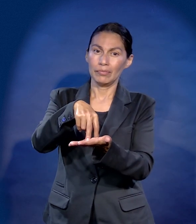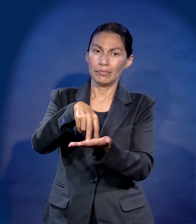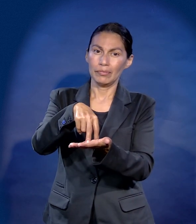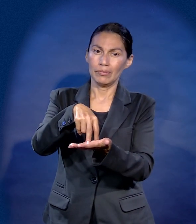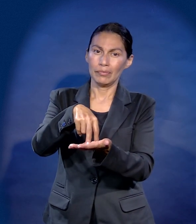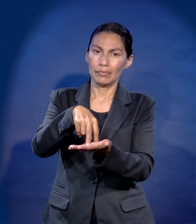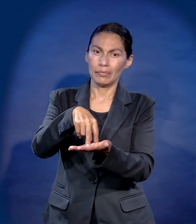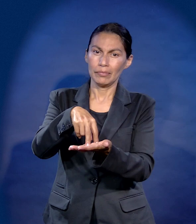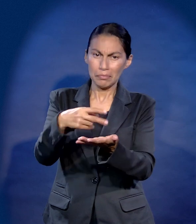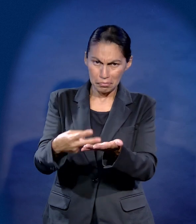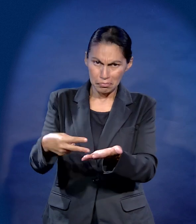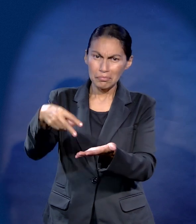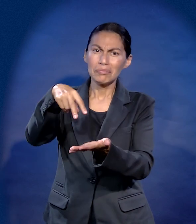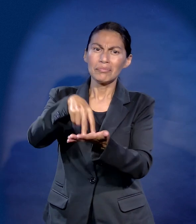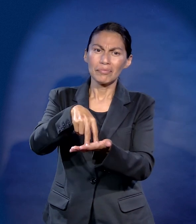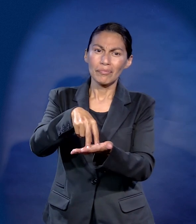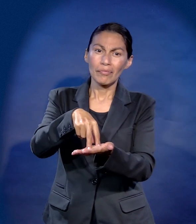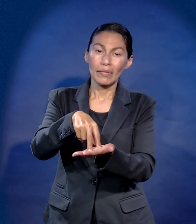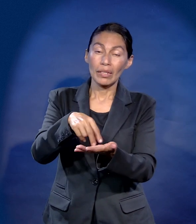Levántate donde estás.